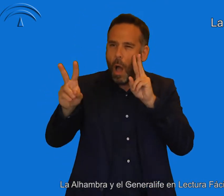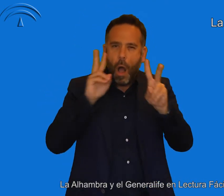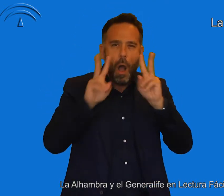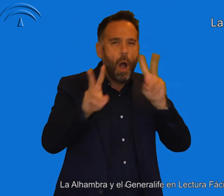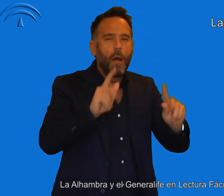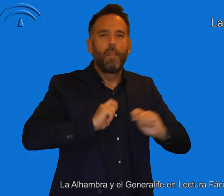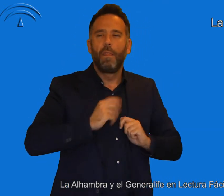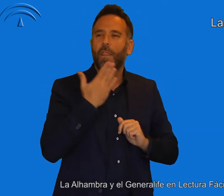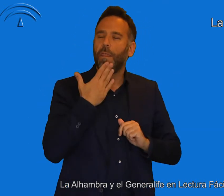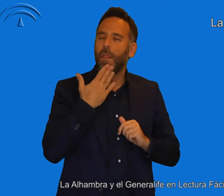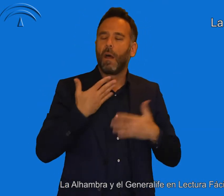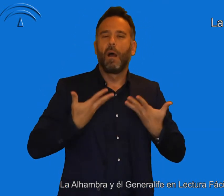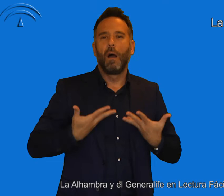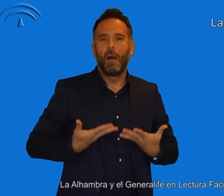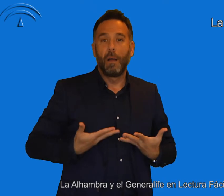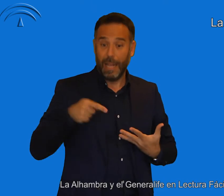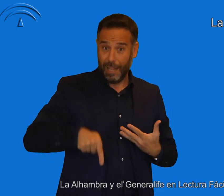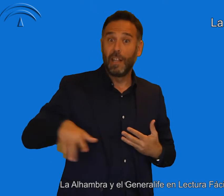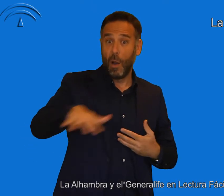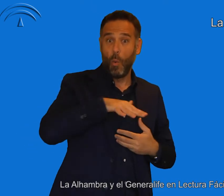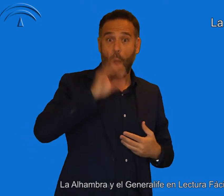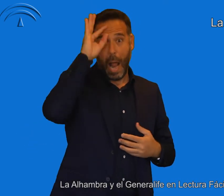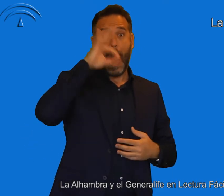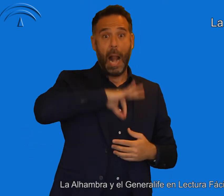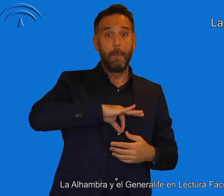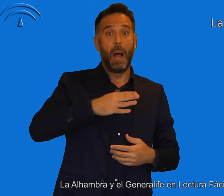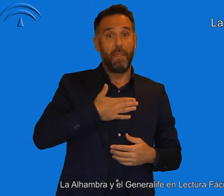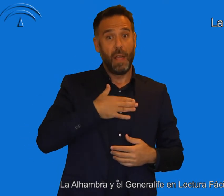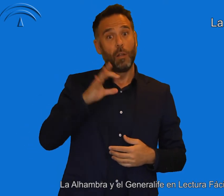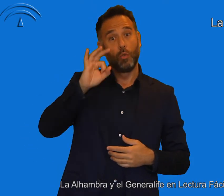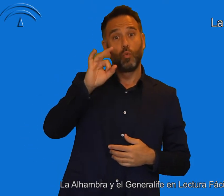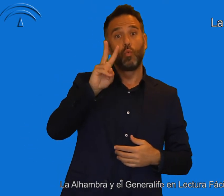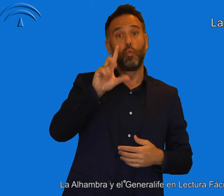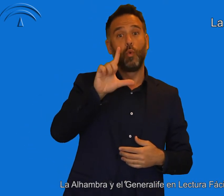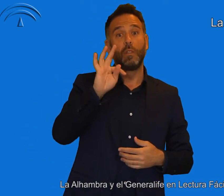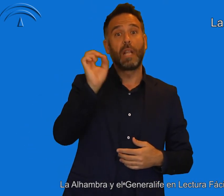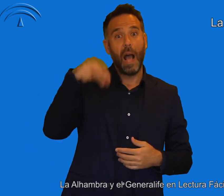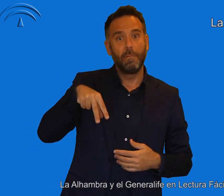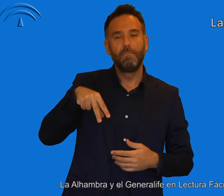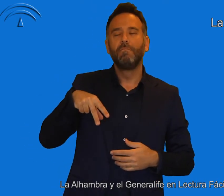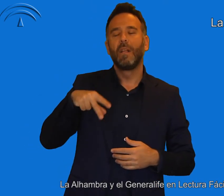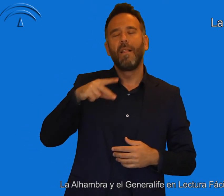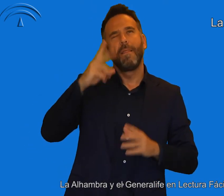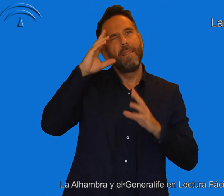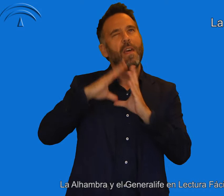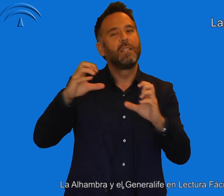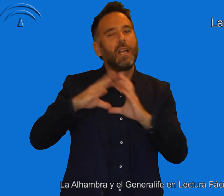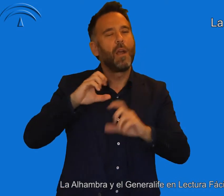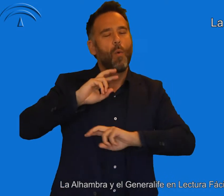ojos? En este lugar, el alma del benévolo, el sultán, renueva sus deseos.